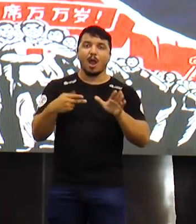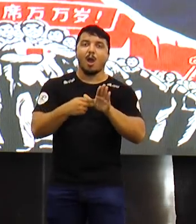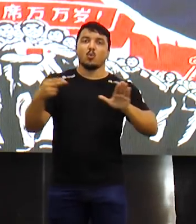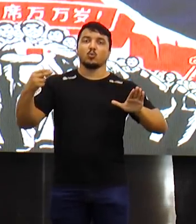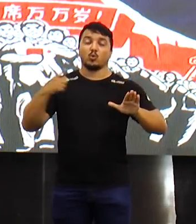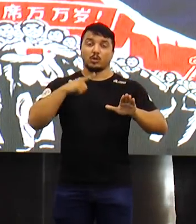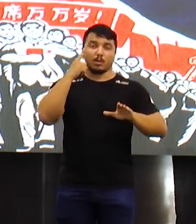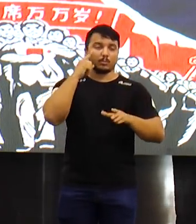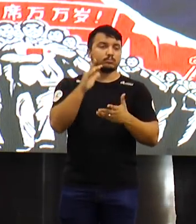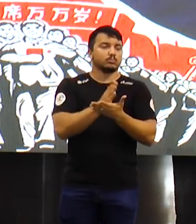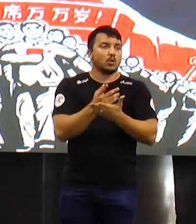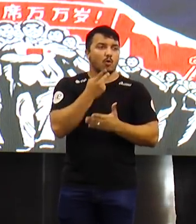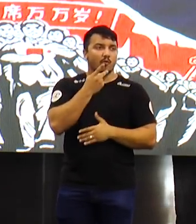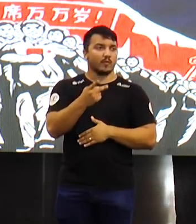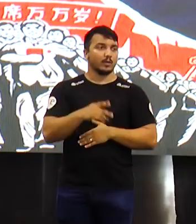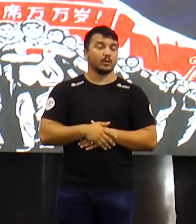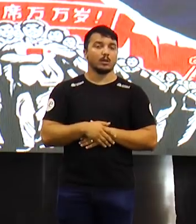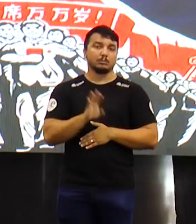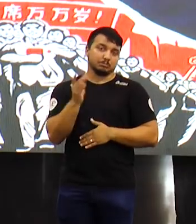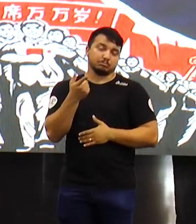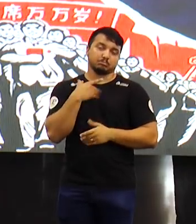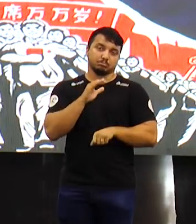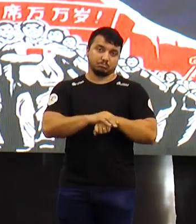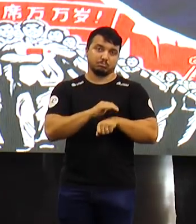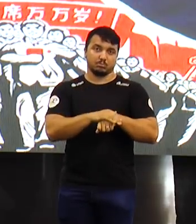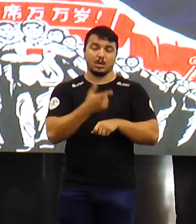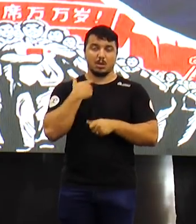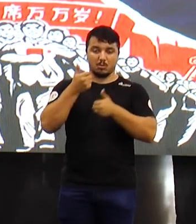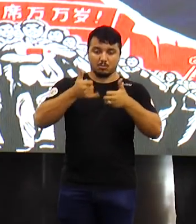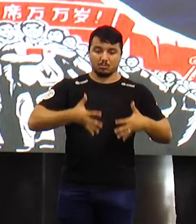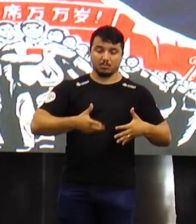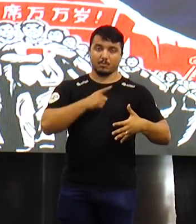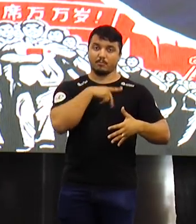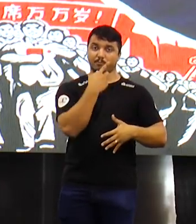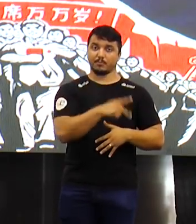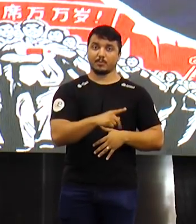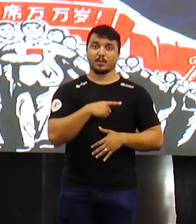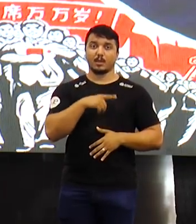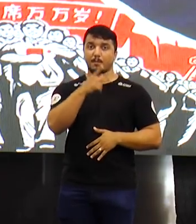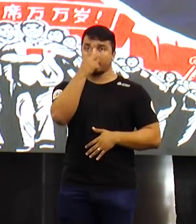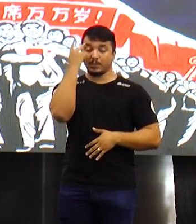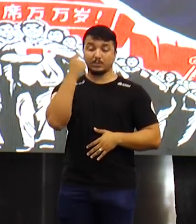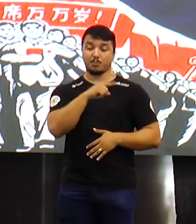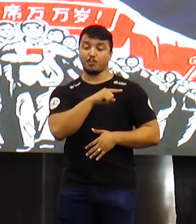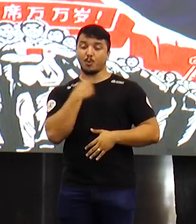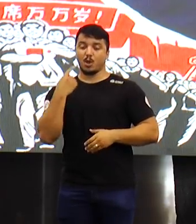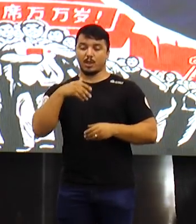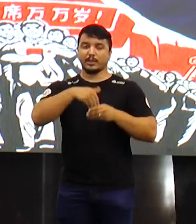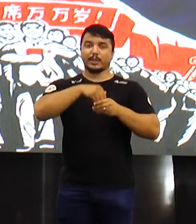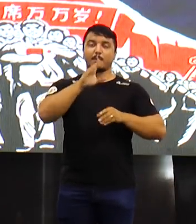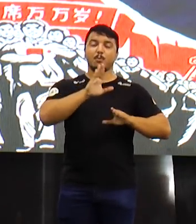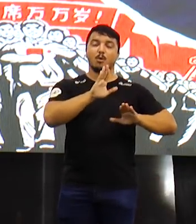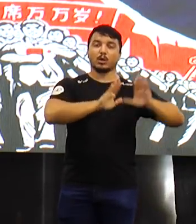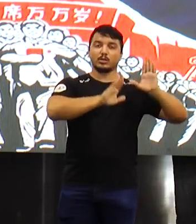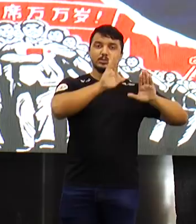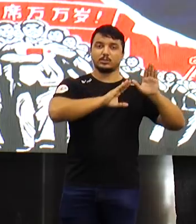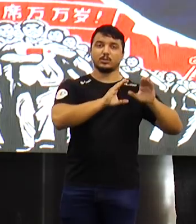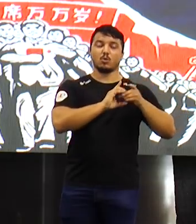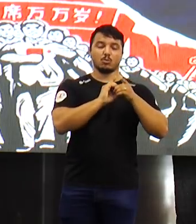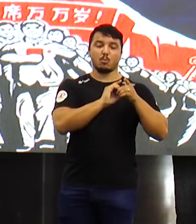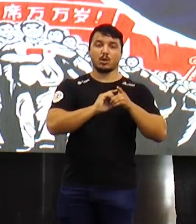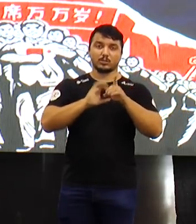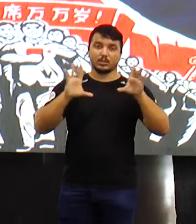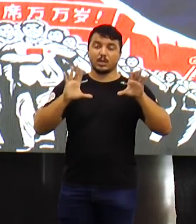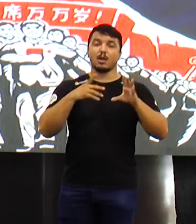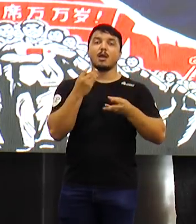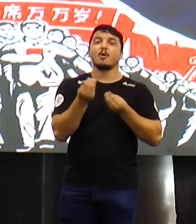autores, e eu vou citar bibliografia, óbvio, certo? Como Morrem as Democracias, é um livro